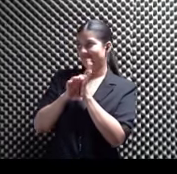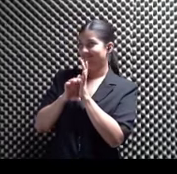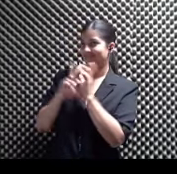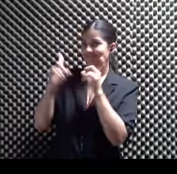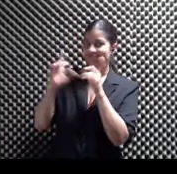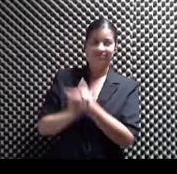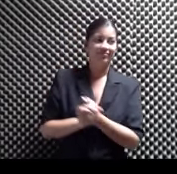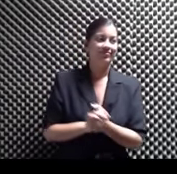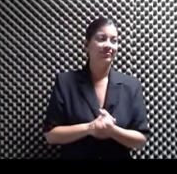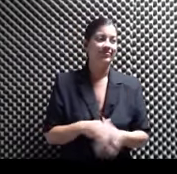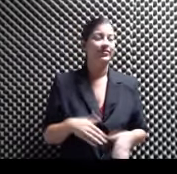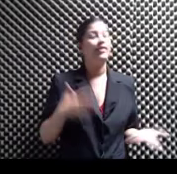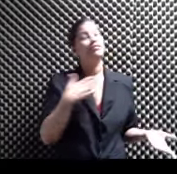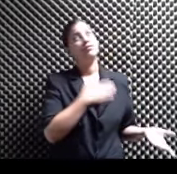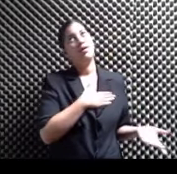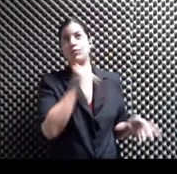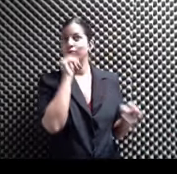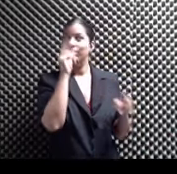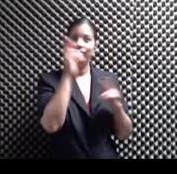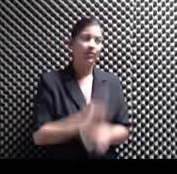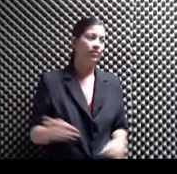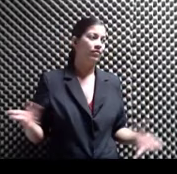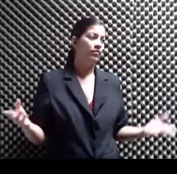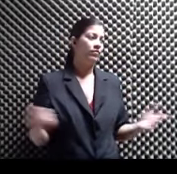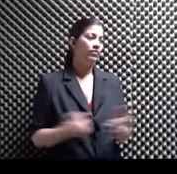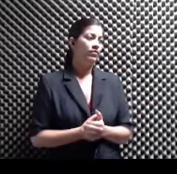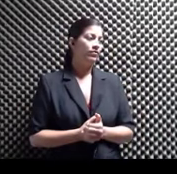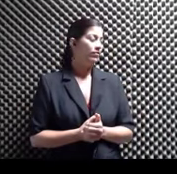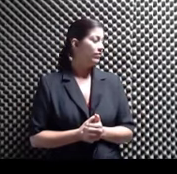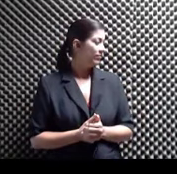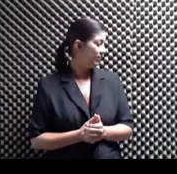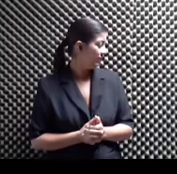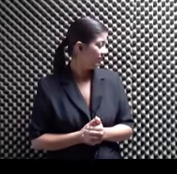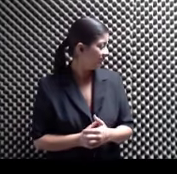Mira para allá. Nos sacaron una foto y todo por la puerta.